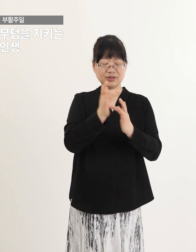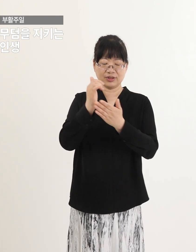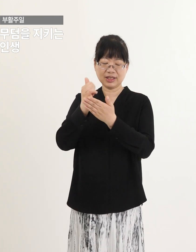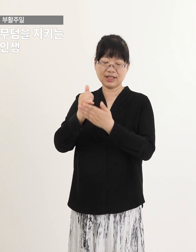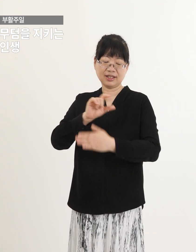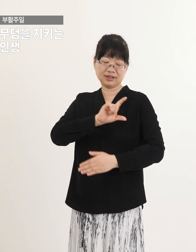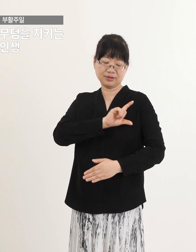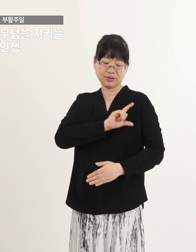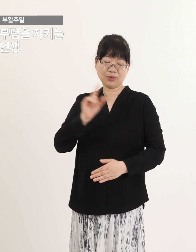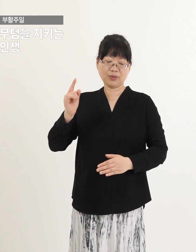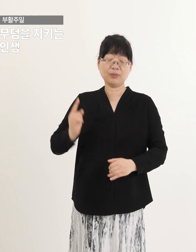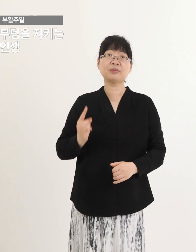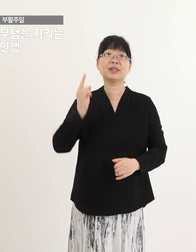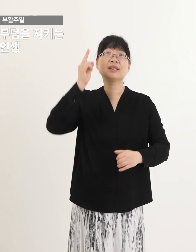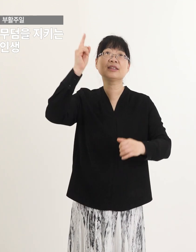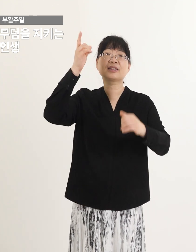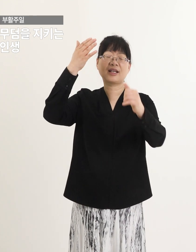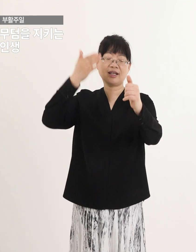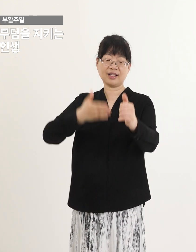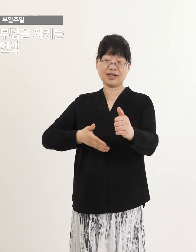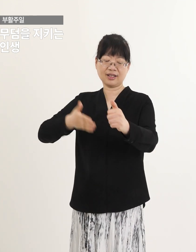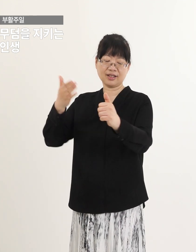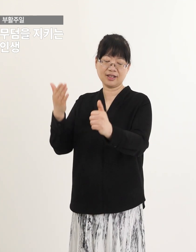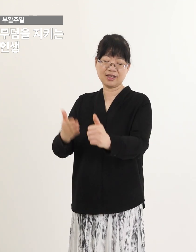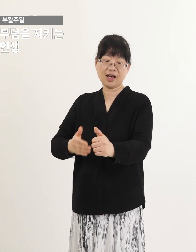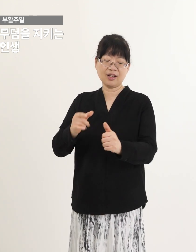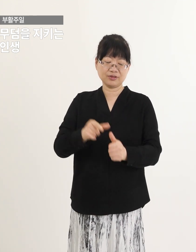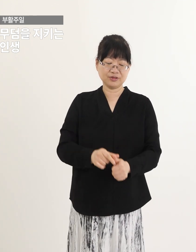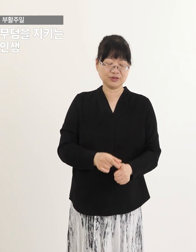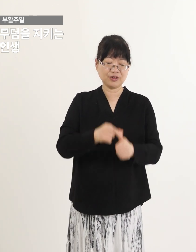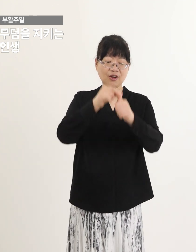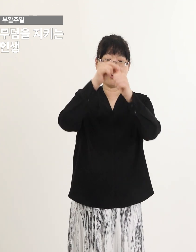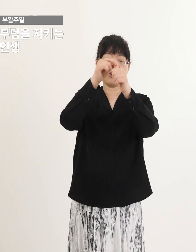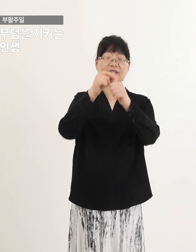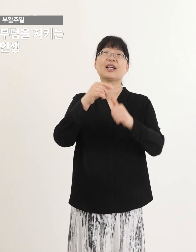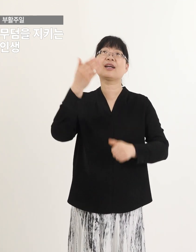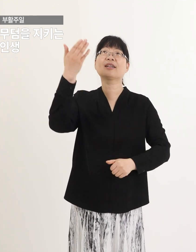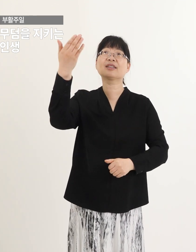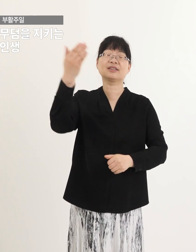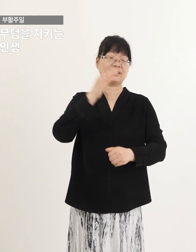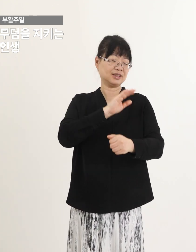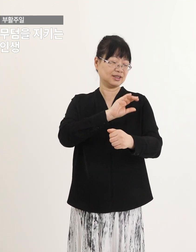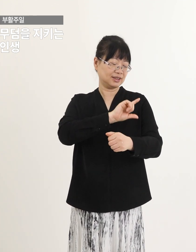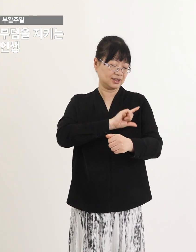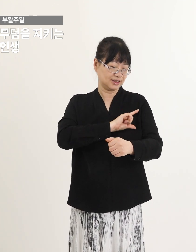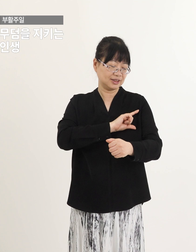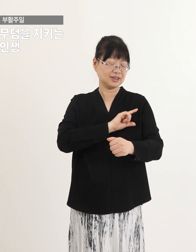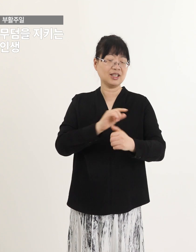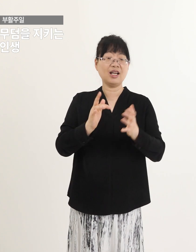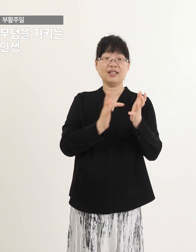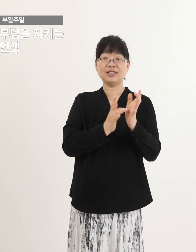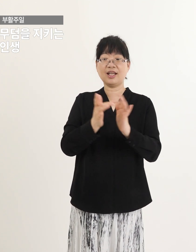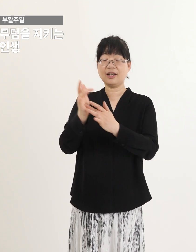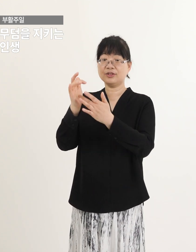그분은 능력이 있습니다. 그분이 우리와 함께 하시겠다고 약속하셨습니다.